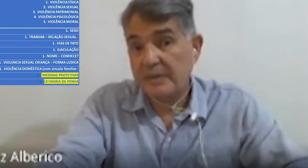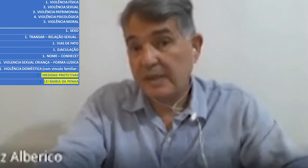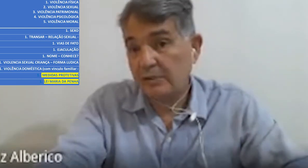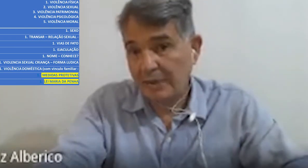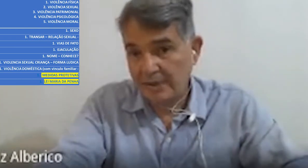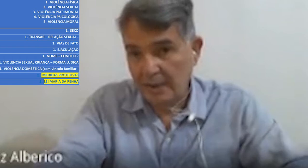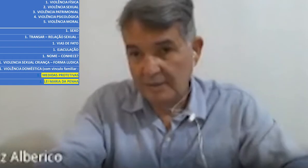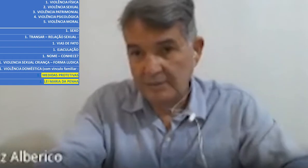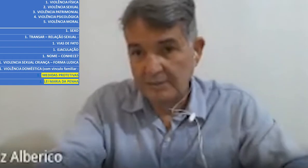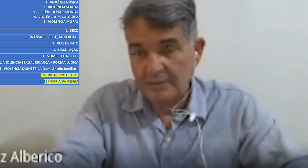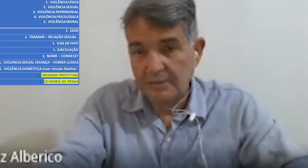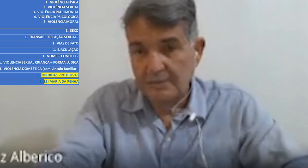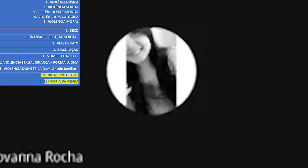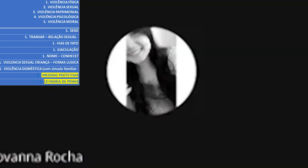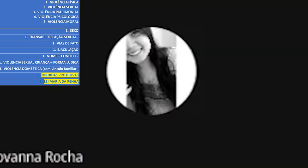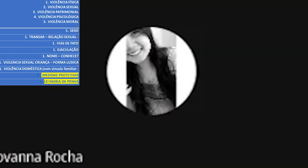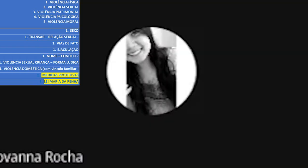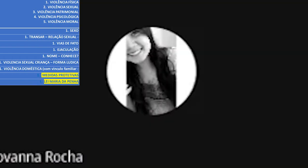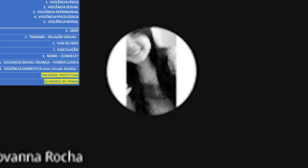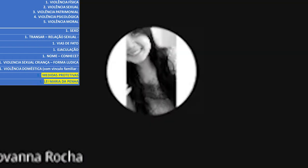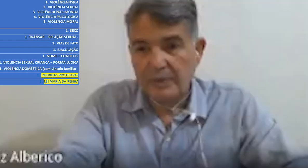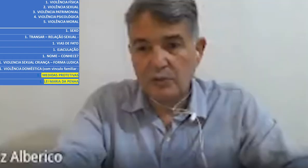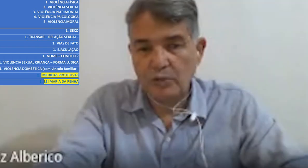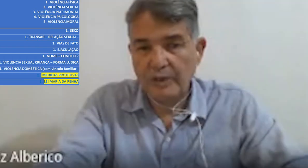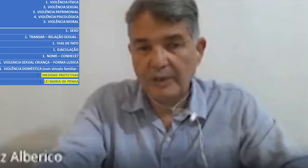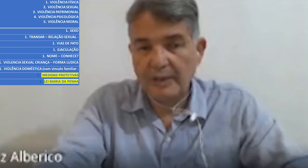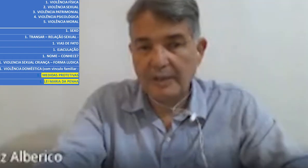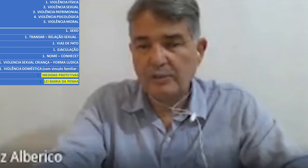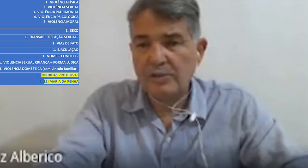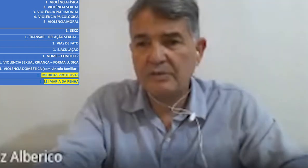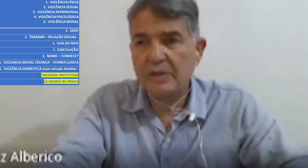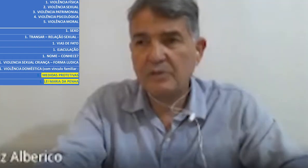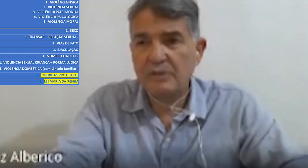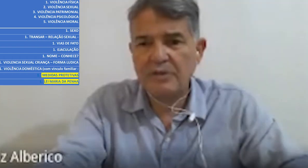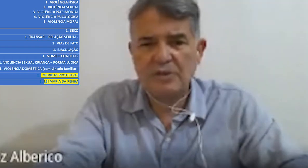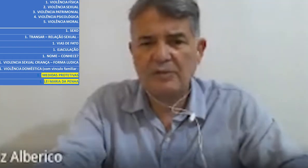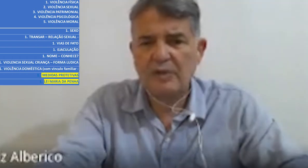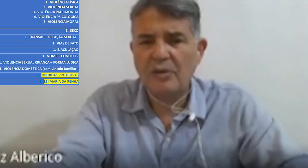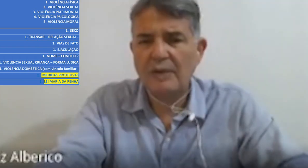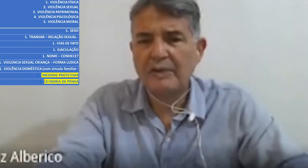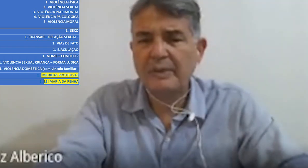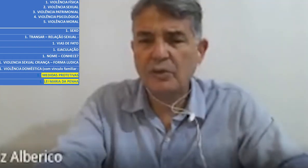precisar atualizar. Tá, ok, Né? obrigada. Está todo ele lá, inclusive, da última vez eu devo ter colocado também no